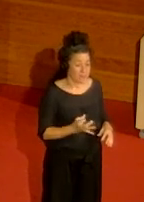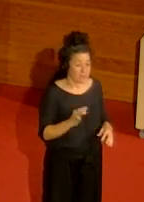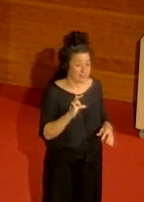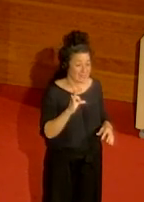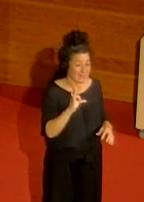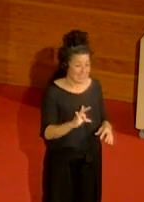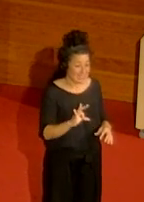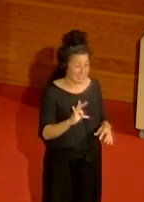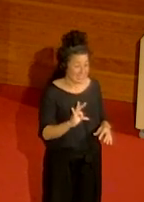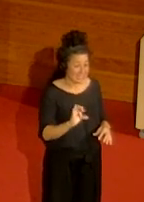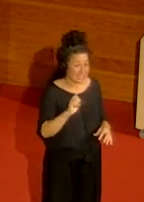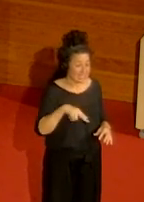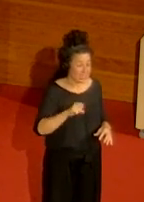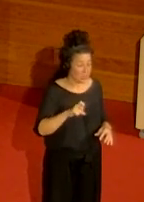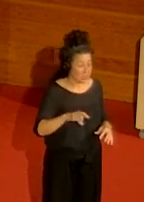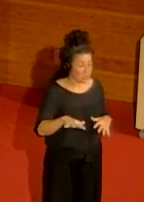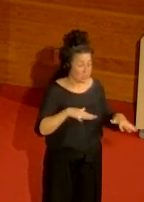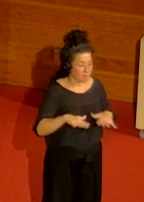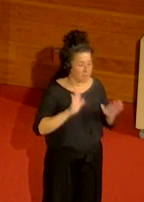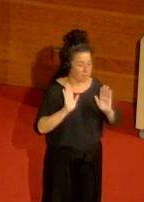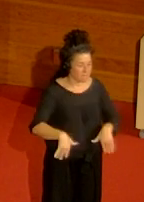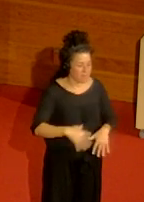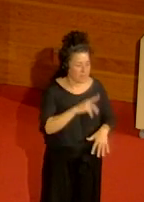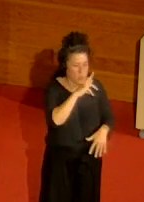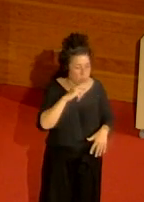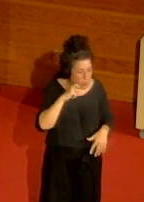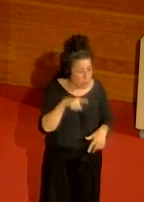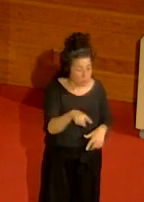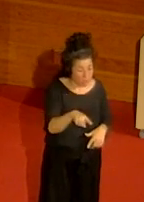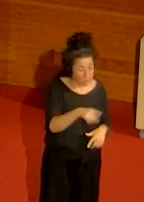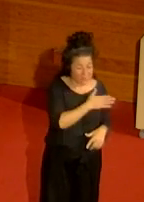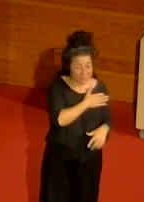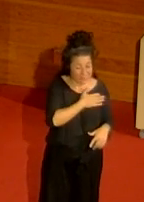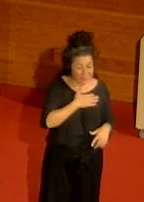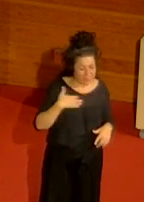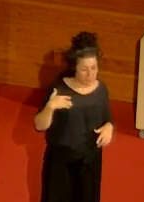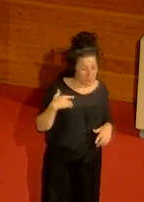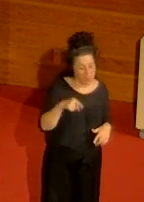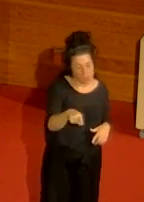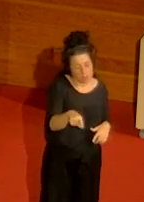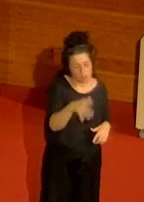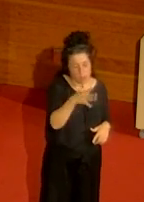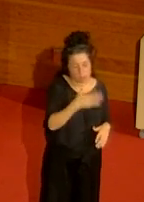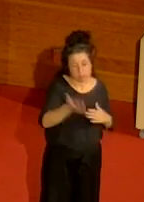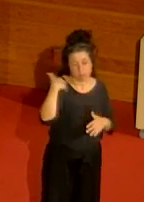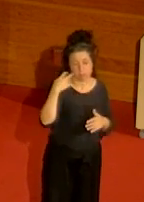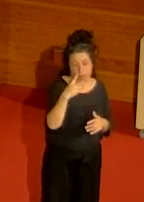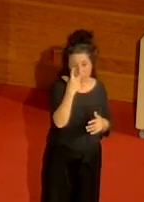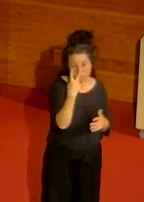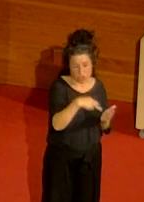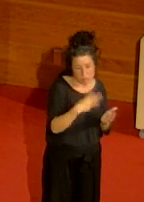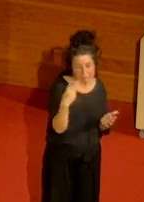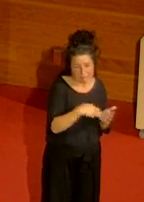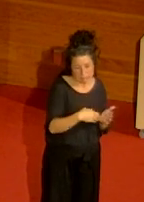de Israel porque tenían esa conexión con donde habían estado los judíos instalados hace 2000 y 3000 años y hoy por hoy todavía